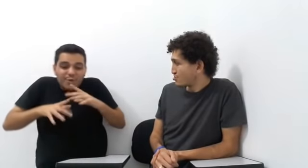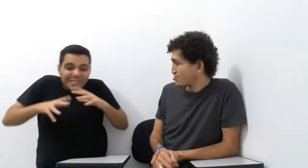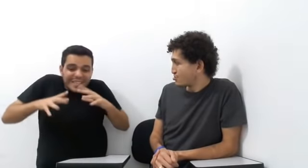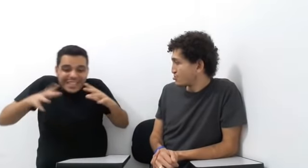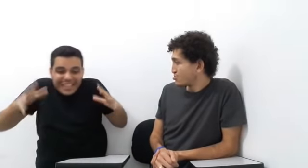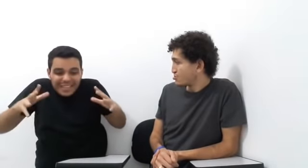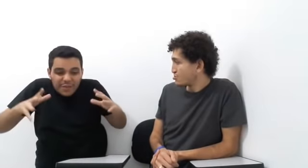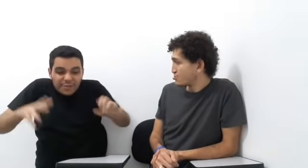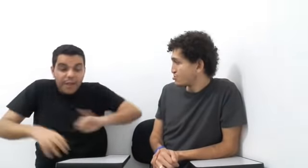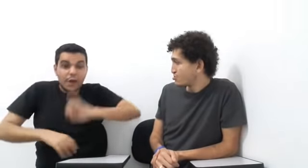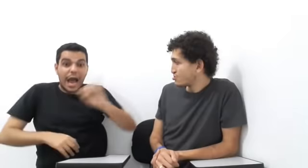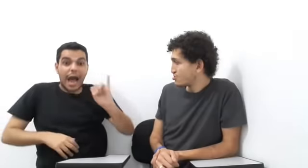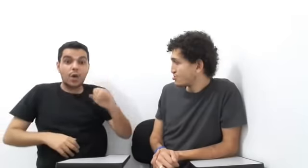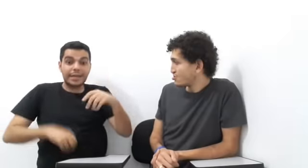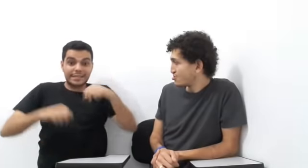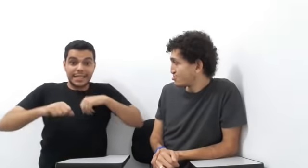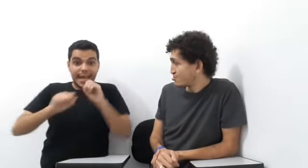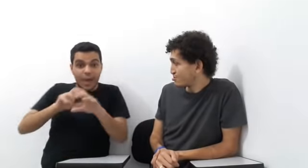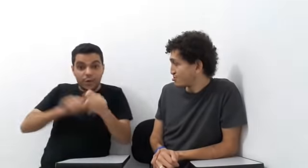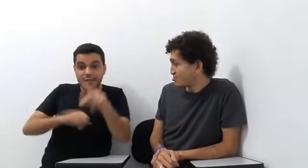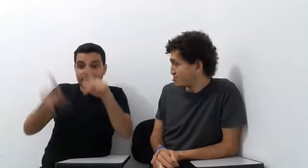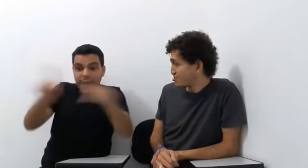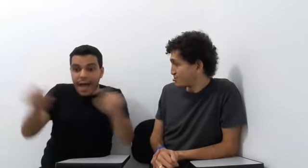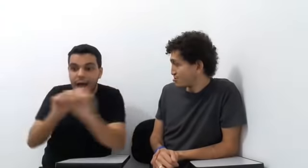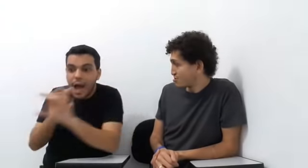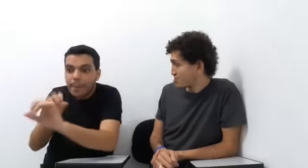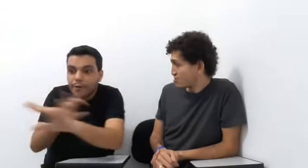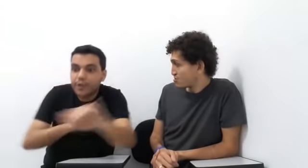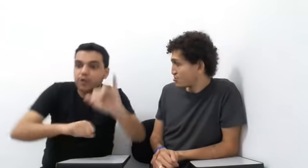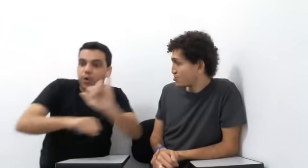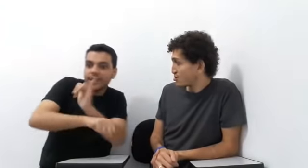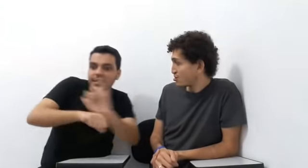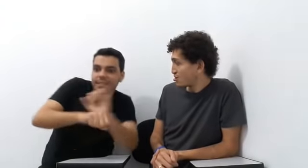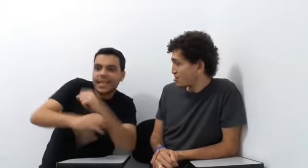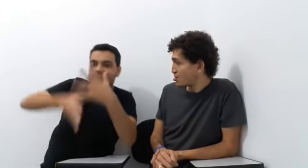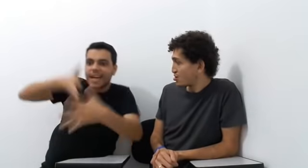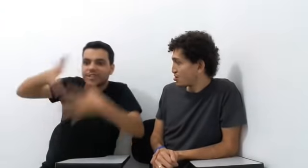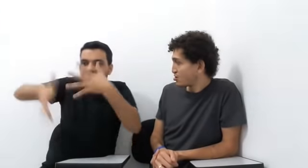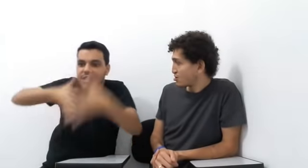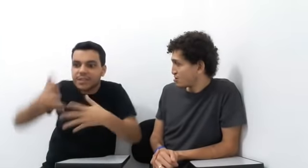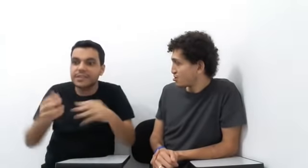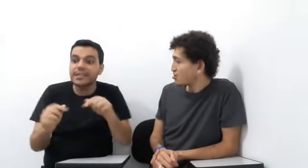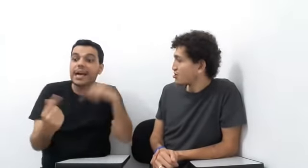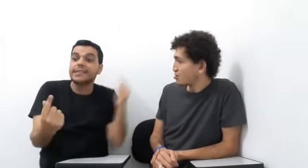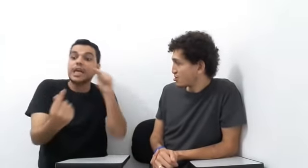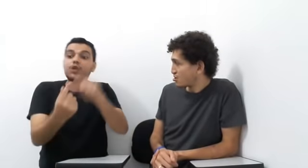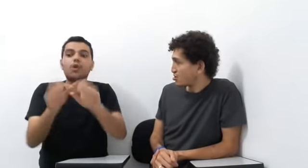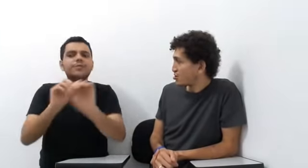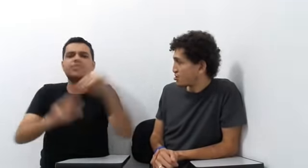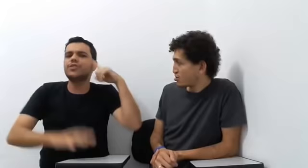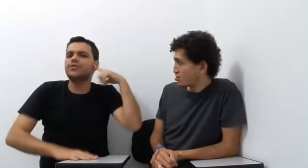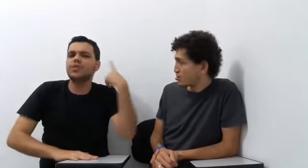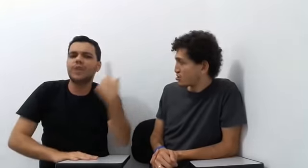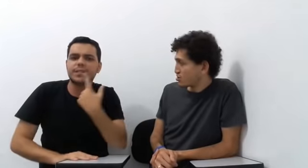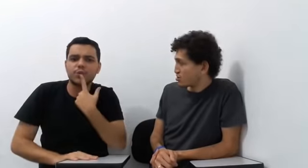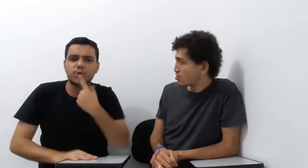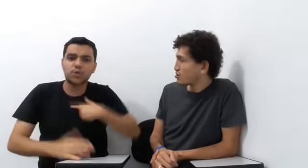conseguir dar tanto efeito. Agora, se eu ensinar professores as estratégias de língua de sinais e o objetivo de educação de surdo,